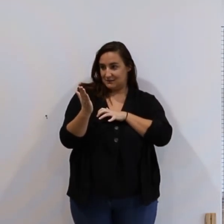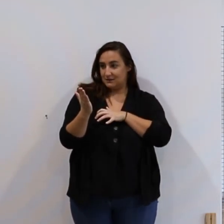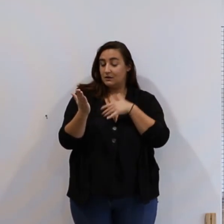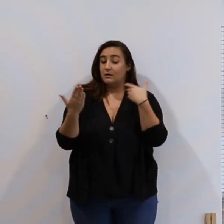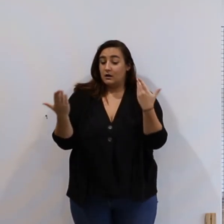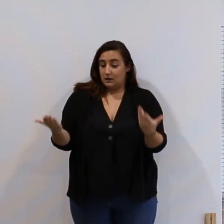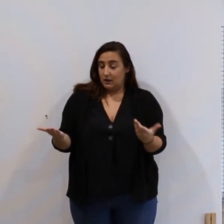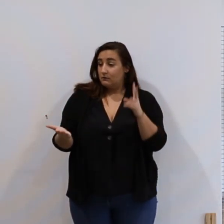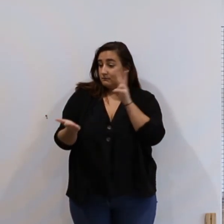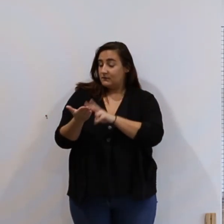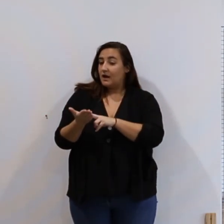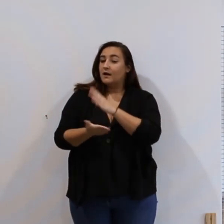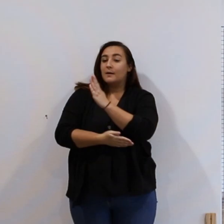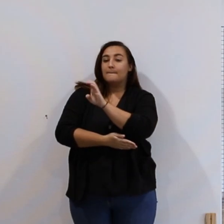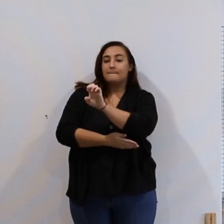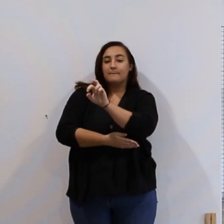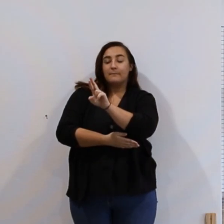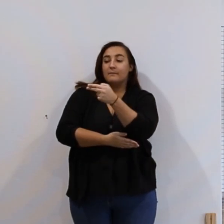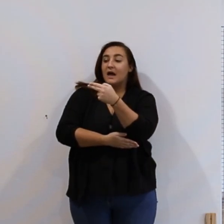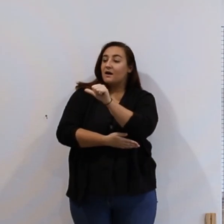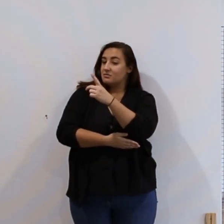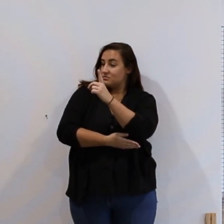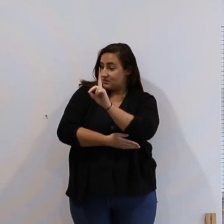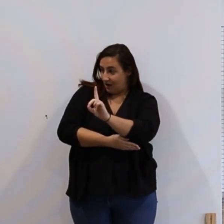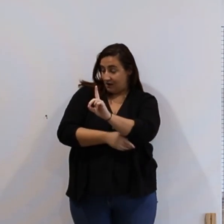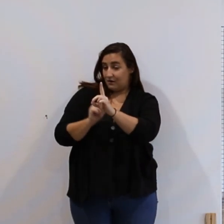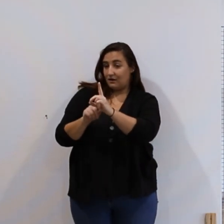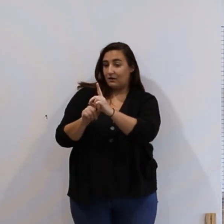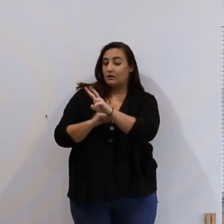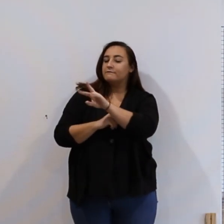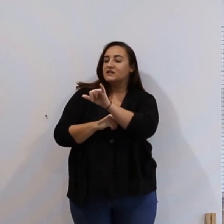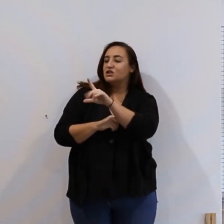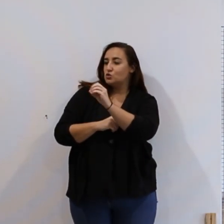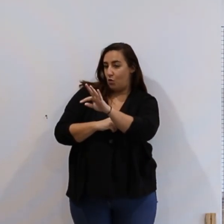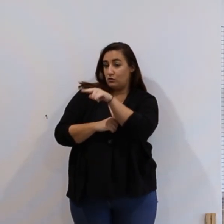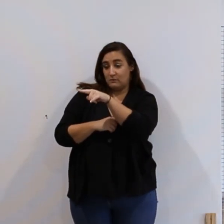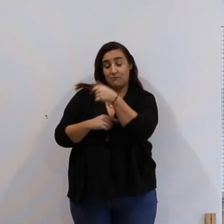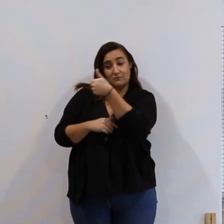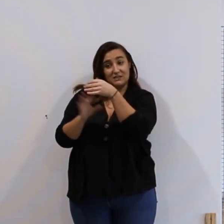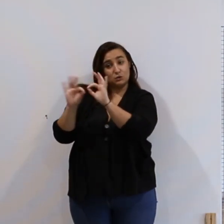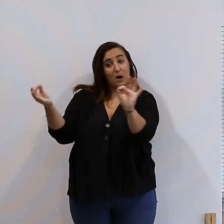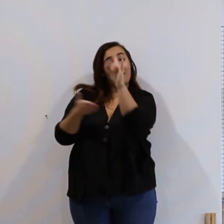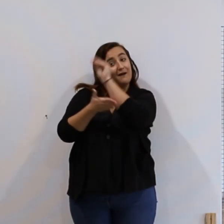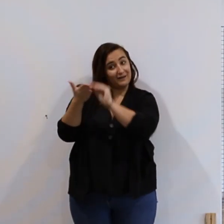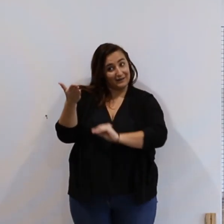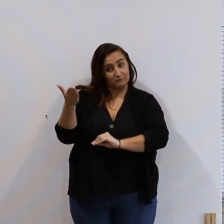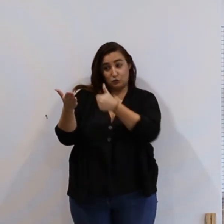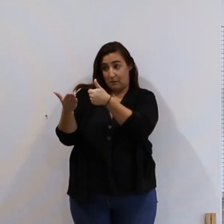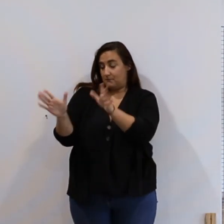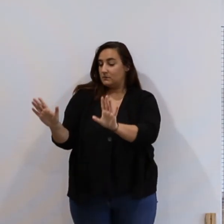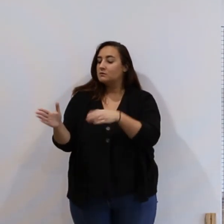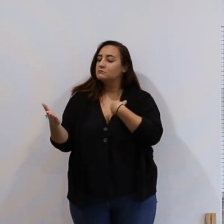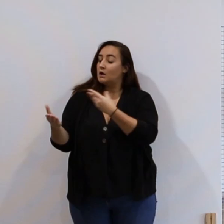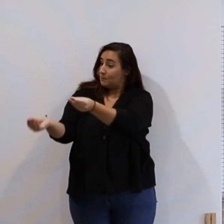du texte de Bernard Villiot, qui a écrit cette histoire. Moi, je la lis. Si elle me plaît, je